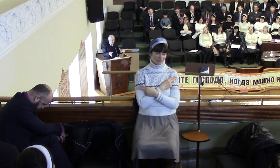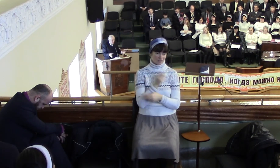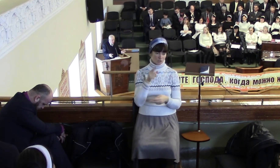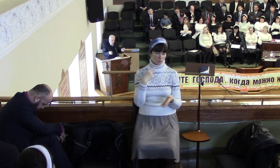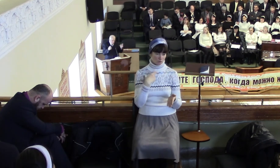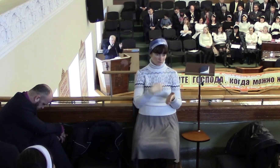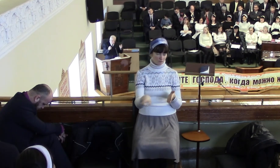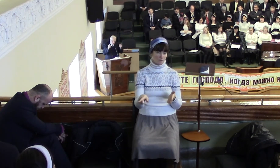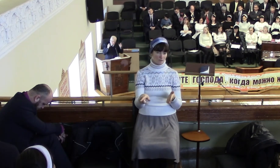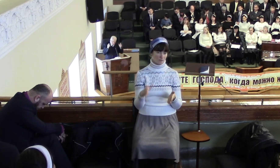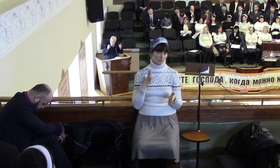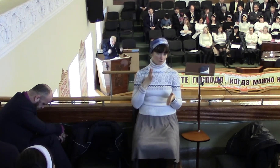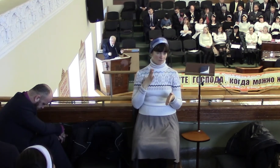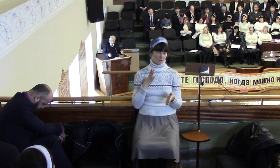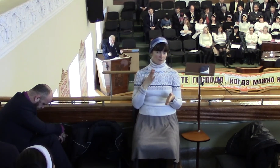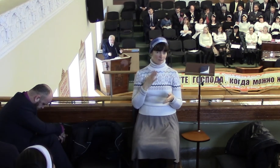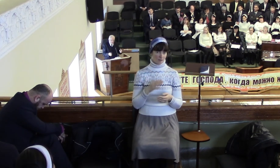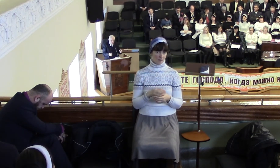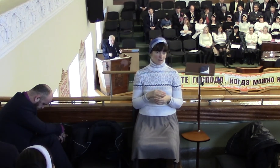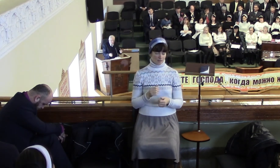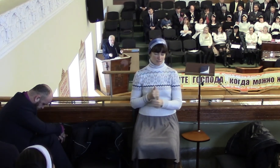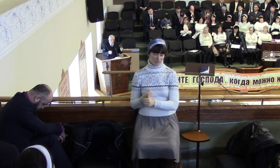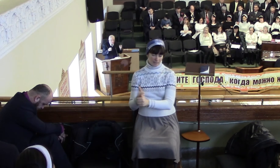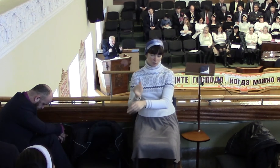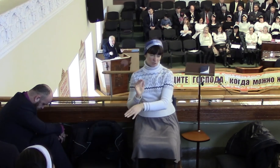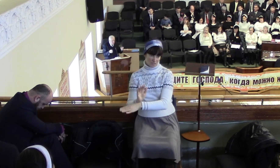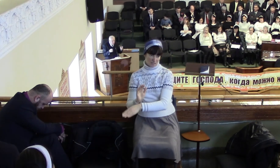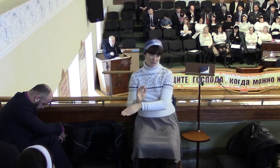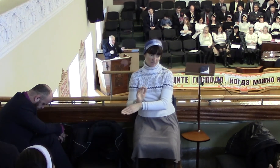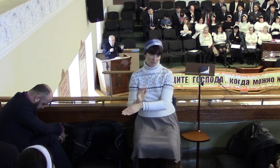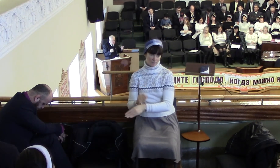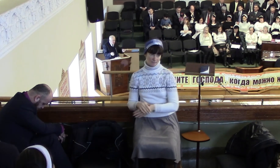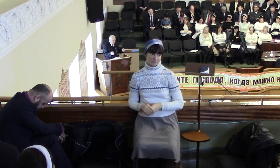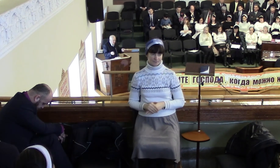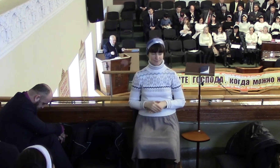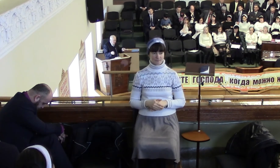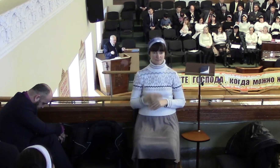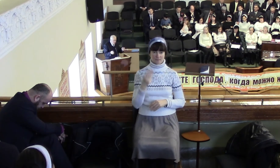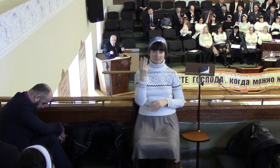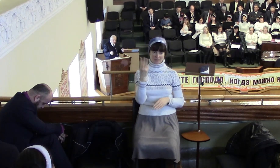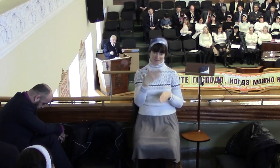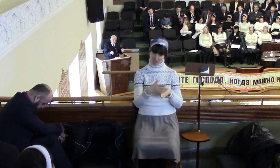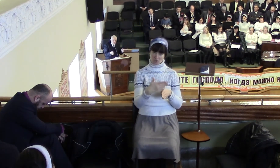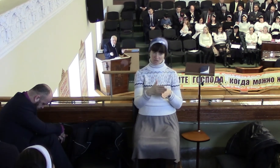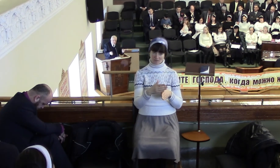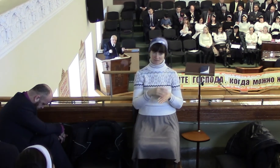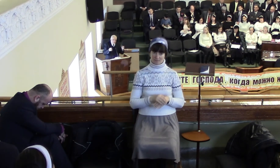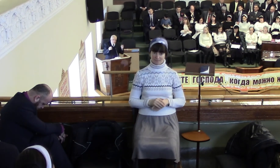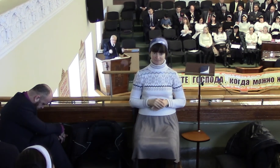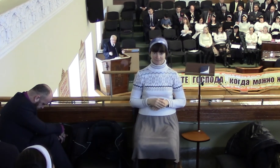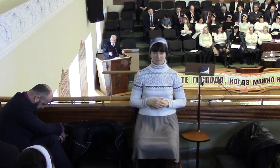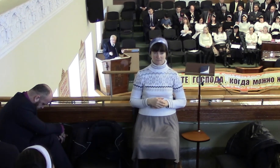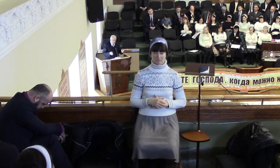одним, чтобы он человек-убийца, он враг человеческой жизни, он враг